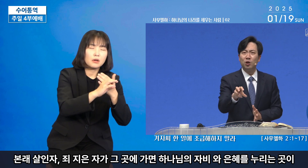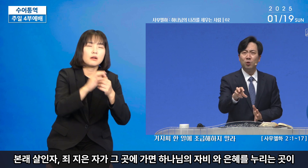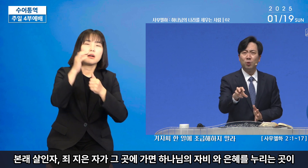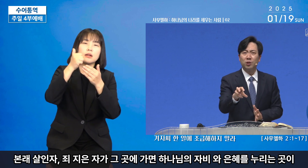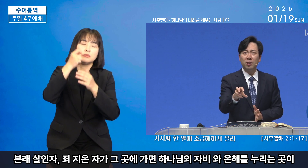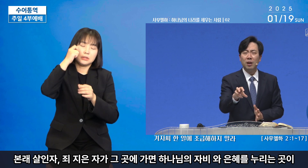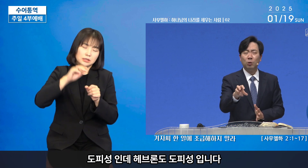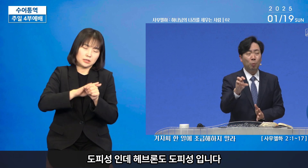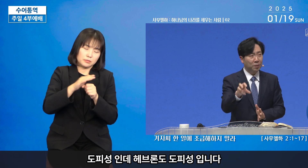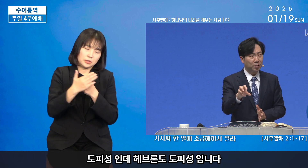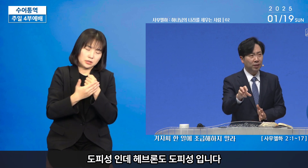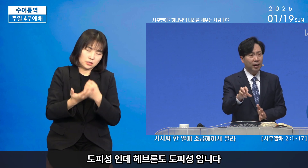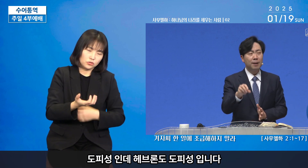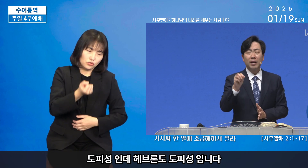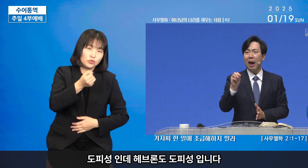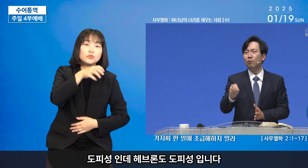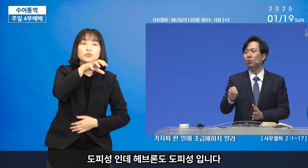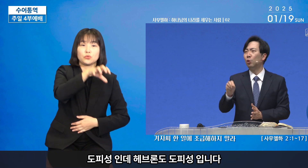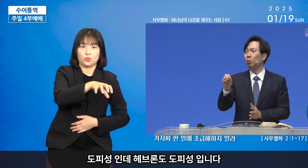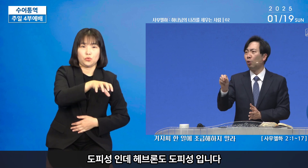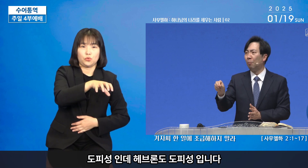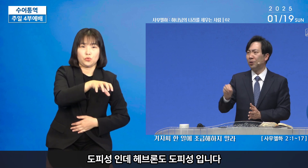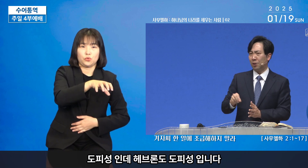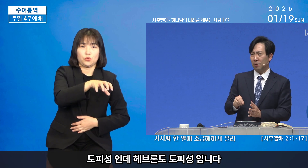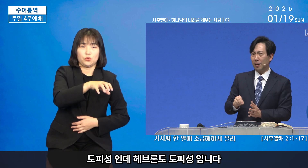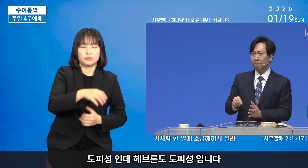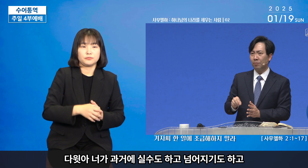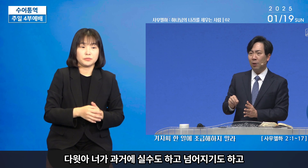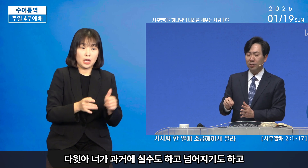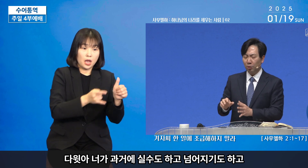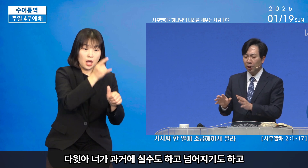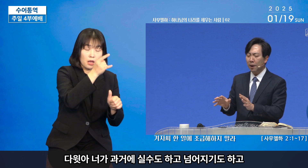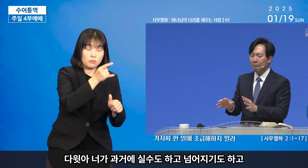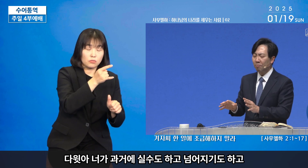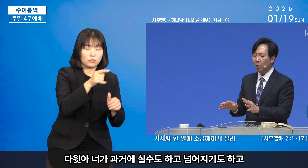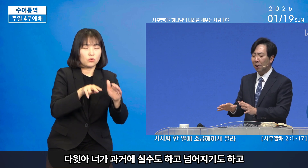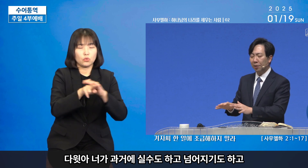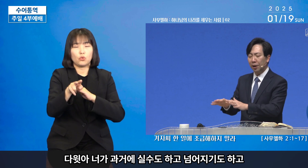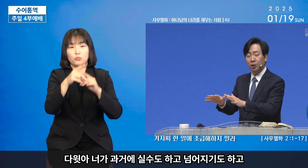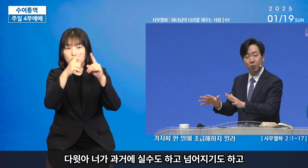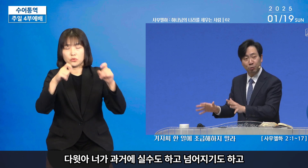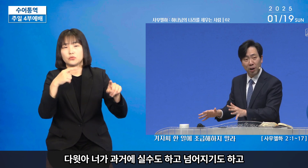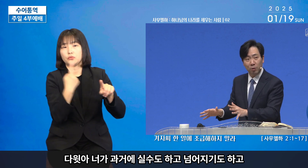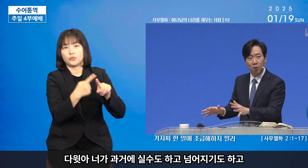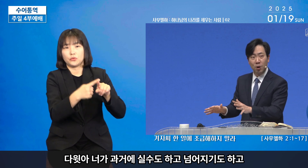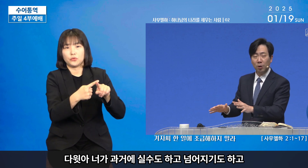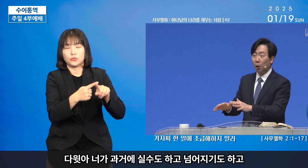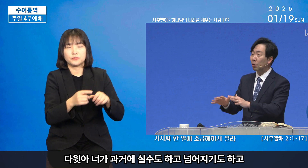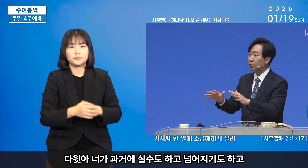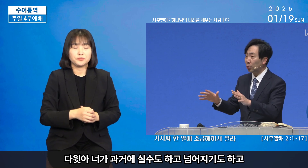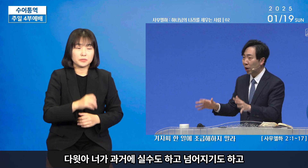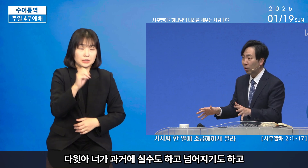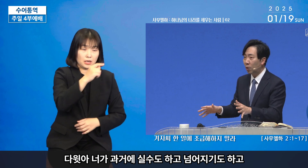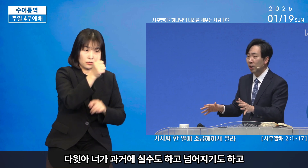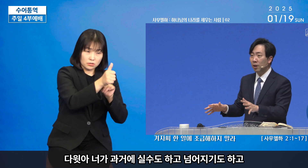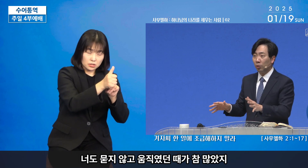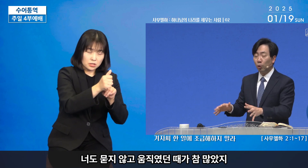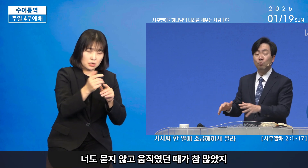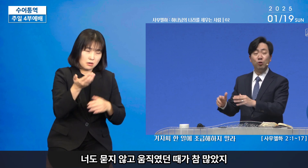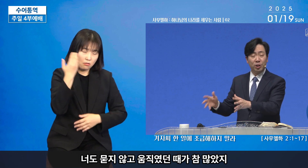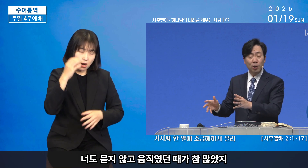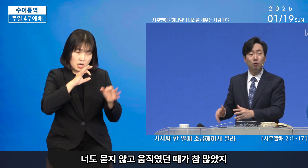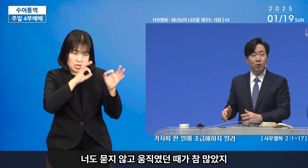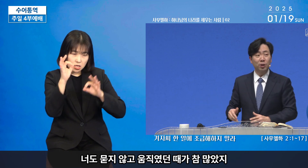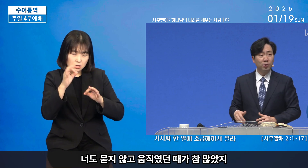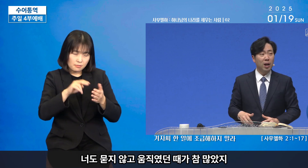은혜를 누리는 것이 도피성인데 헤브론도 도피성입니다. 다윗아, 너가 과거에 실수도 하고 넘어지기도 하고